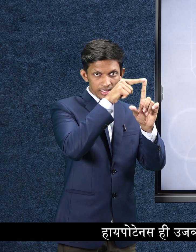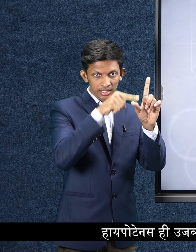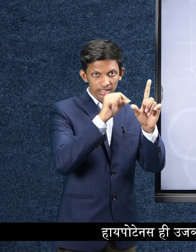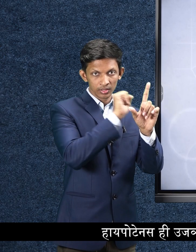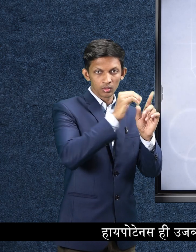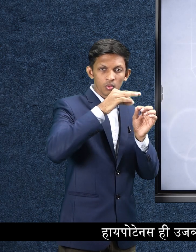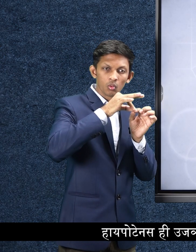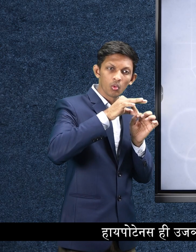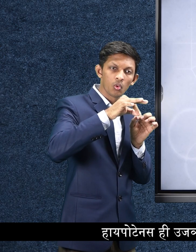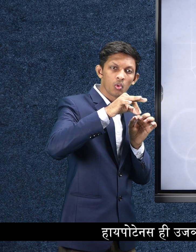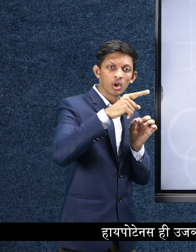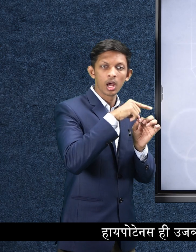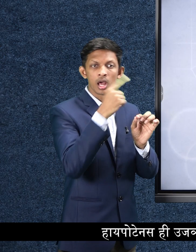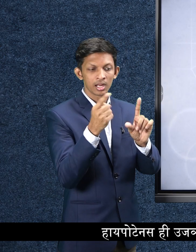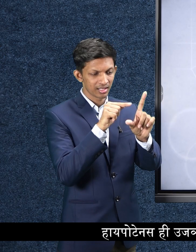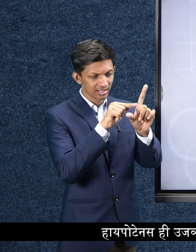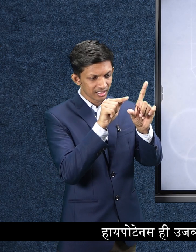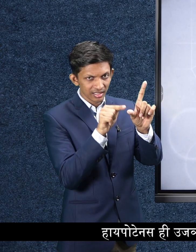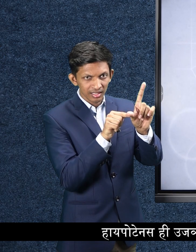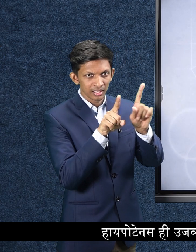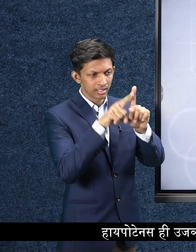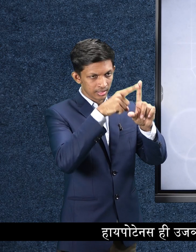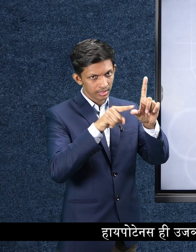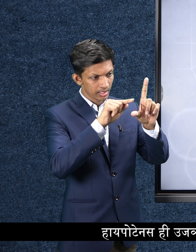हायपोटेन्यूस ही उजव्या कोनाची त्रिकोणाची सर्वात लांब बाजू आहे.